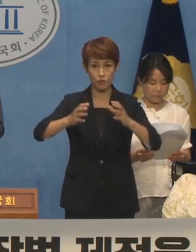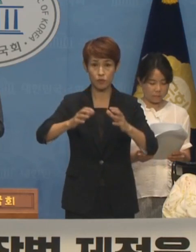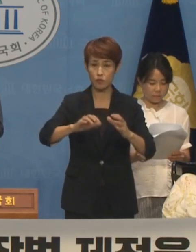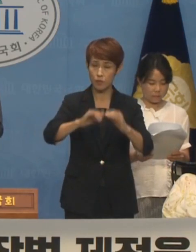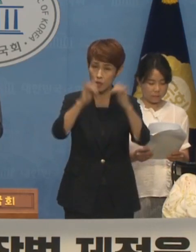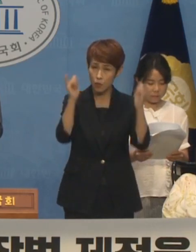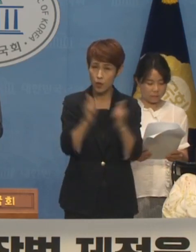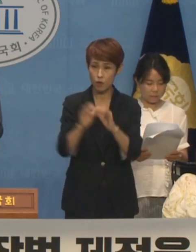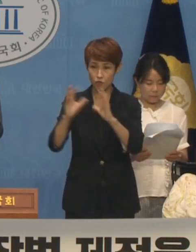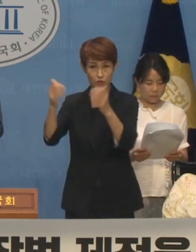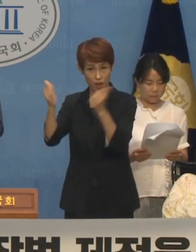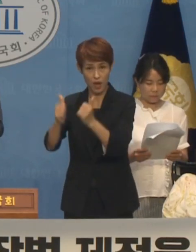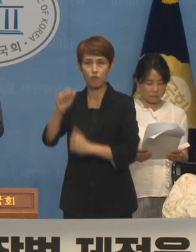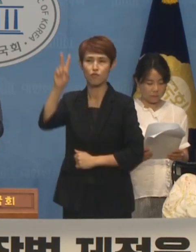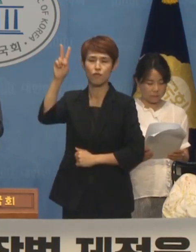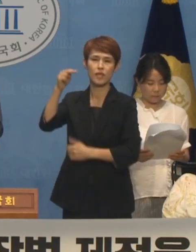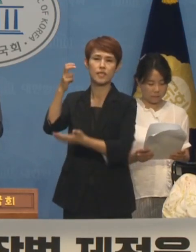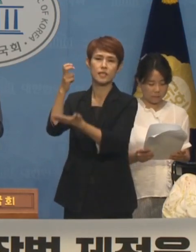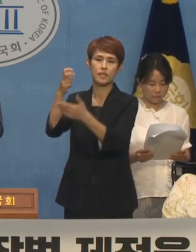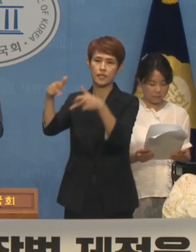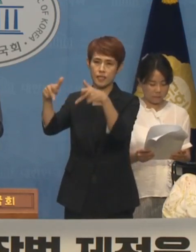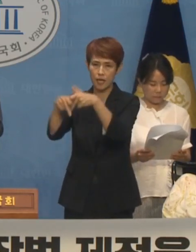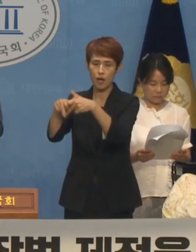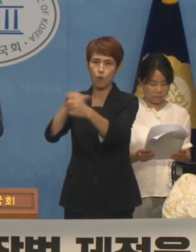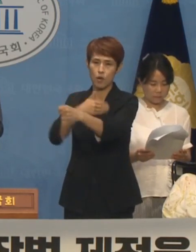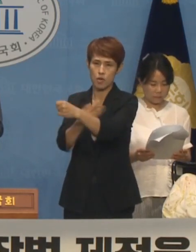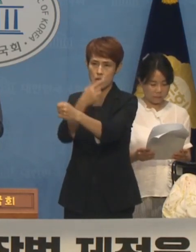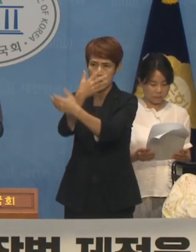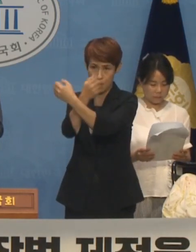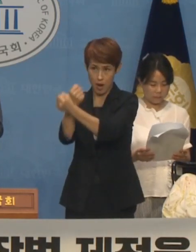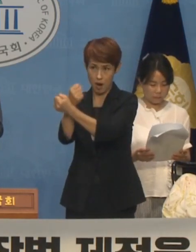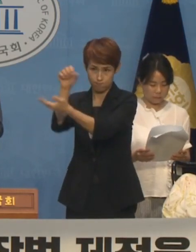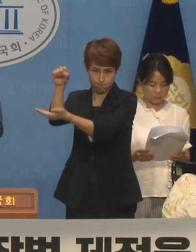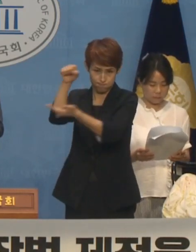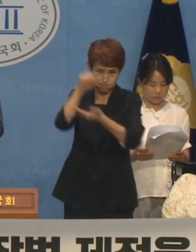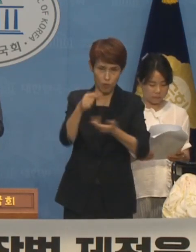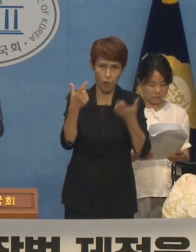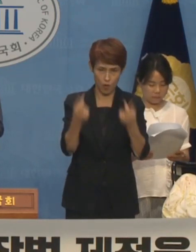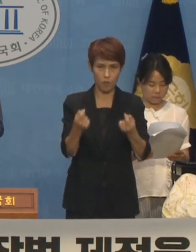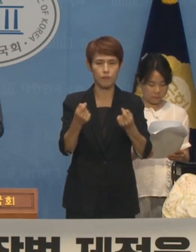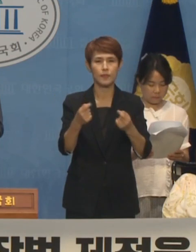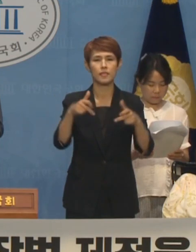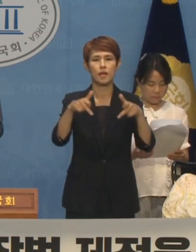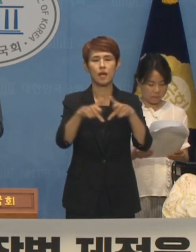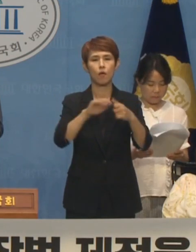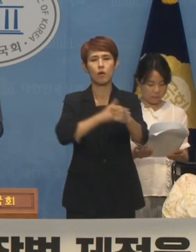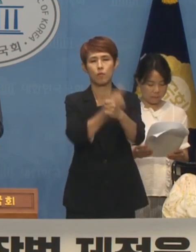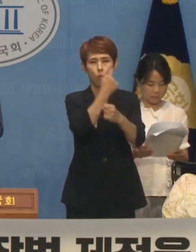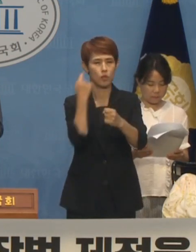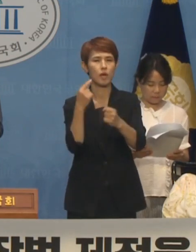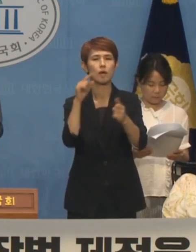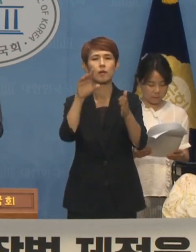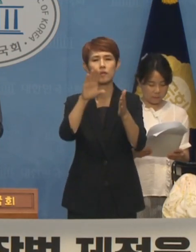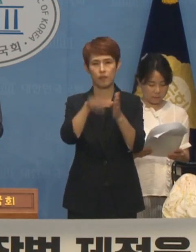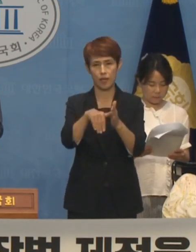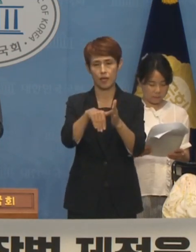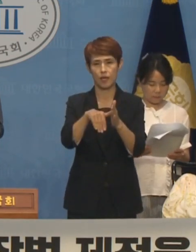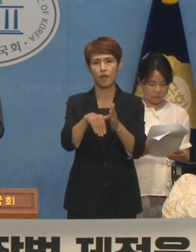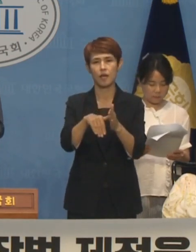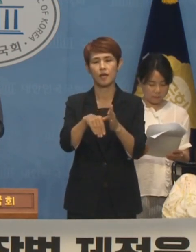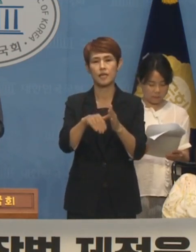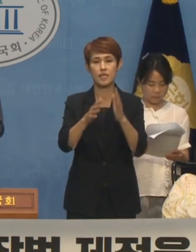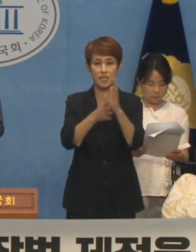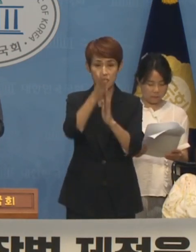국회에 유엔 장애인 권리 협약에 기반한 장애인 권리 보장법이 시대로, 장애인이 시민으로 이동하는